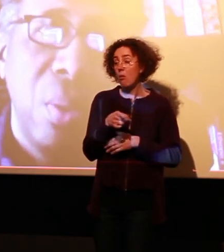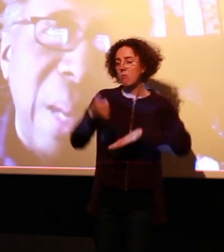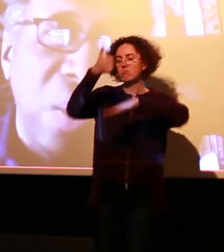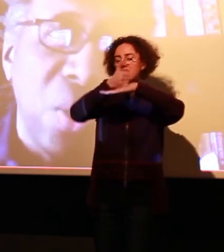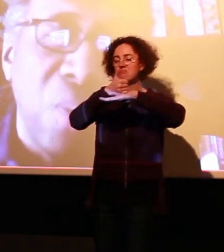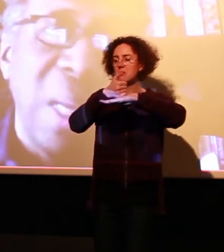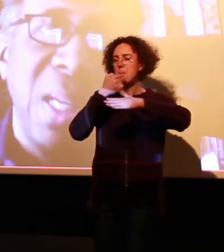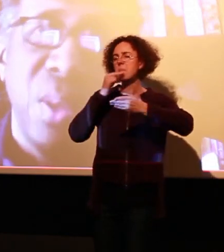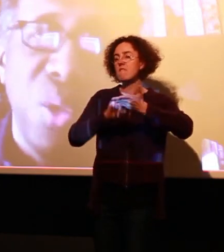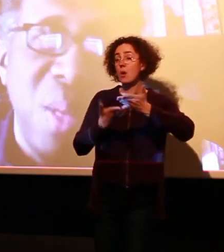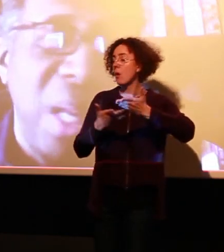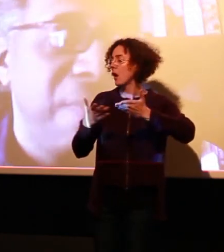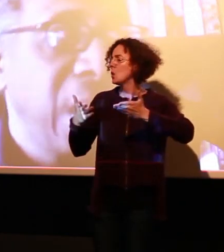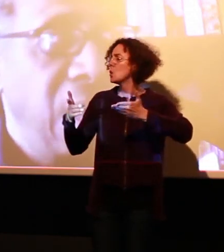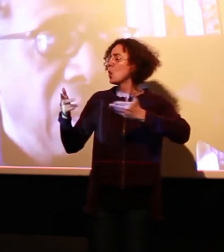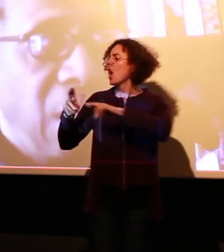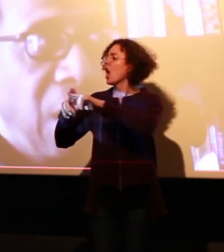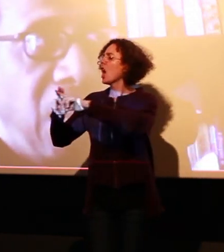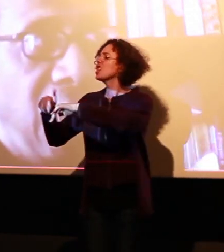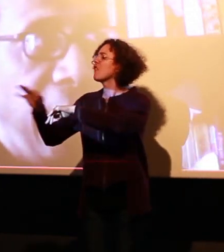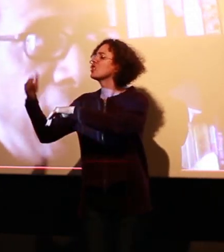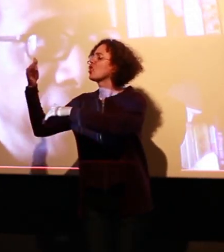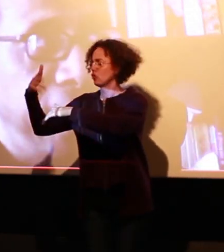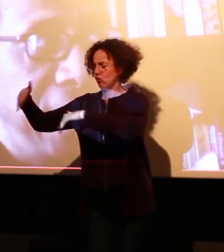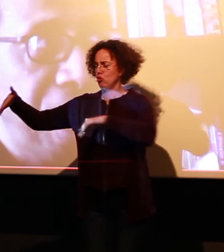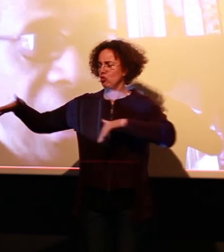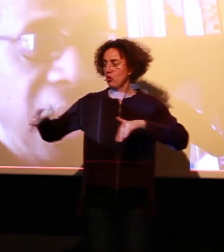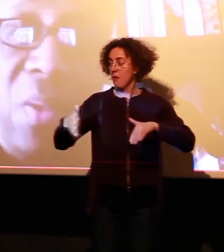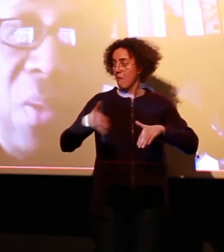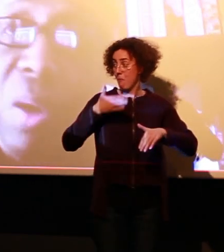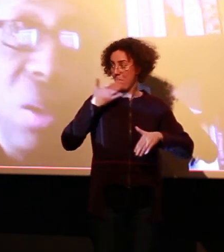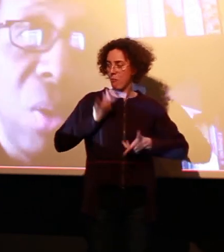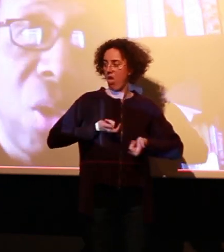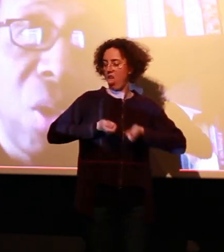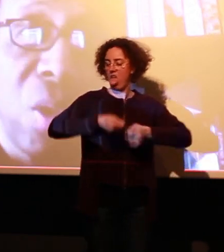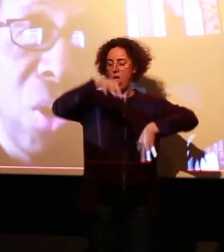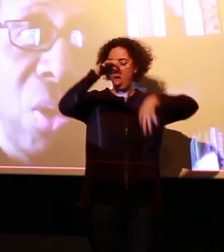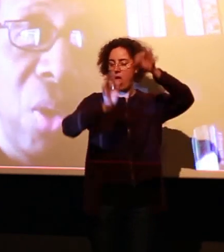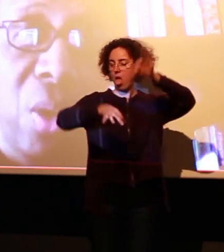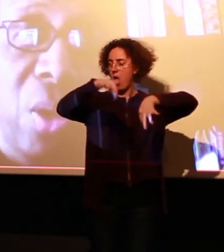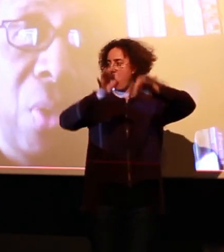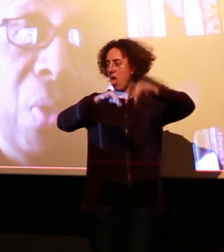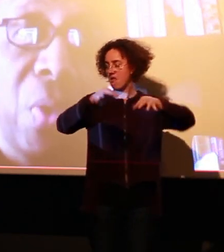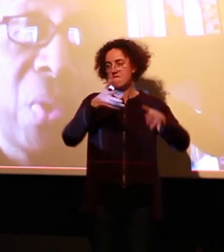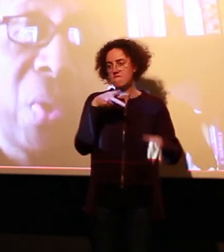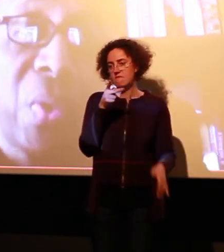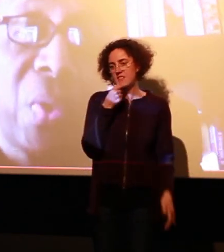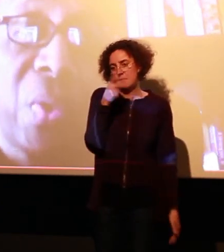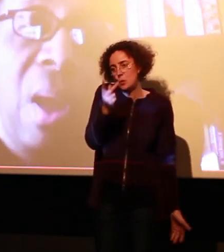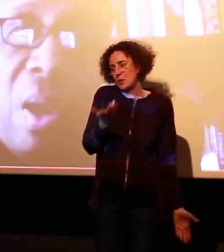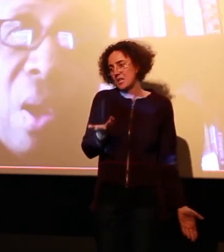de mettre son emprise et de dominer. Et il est évident donc que ces